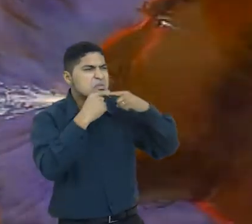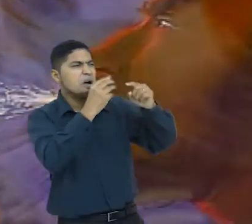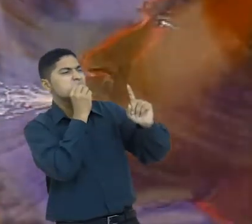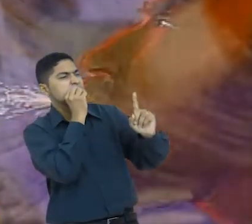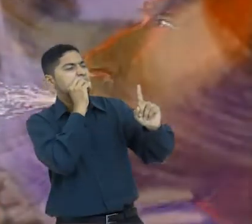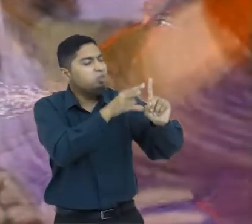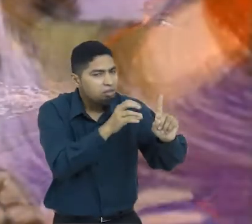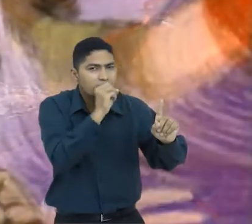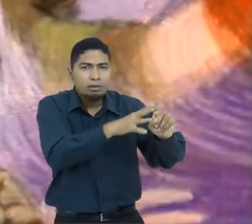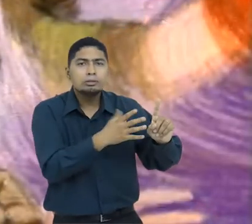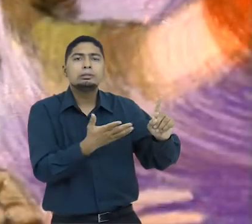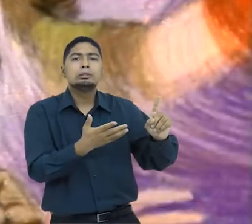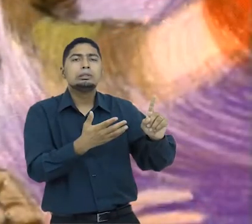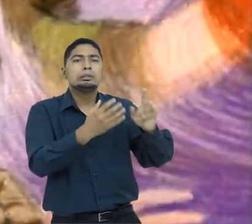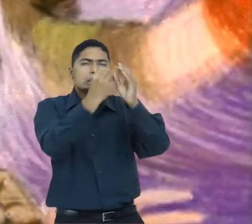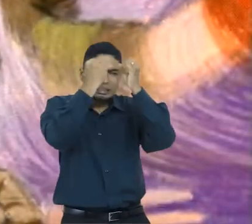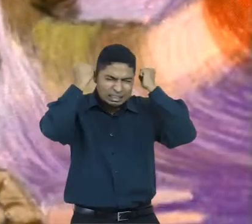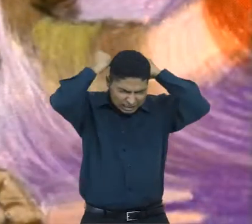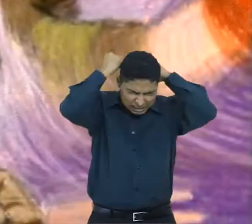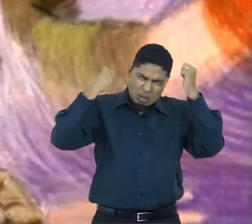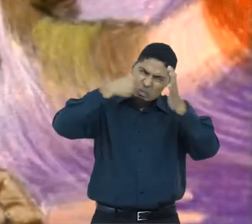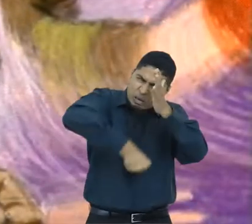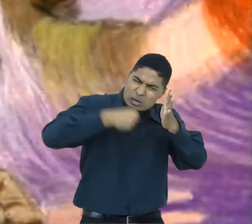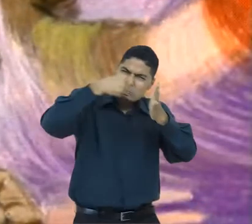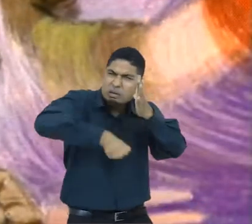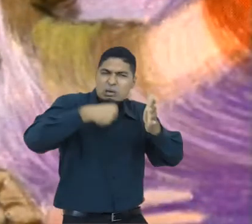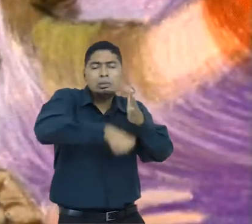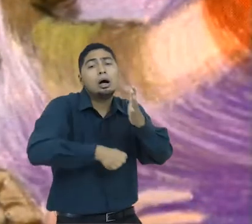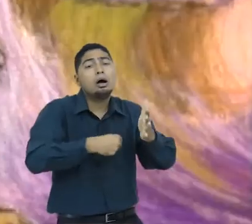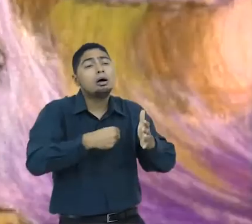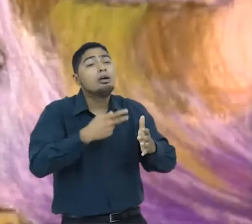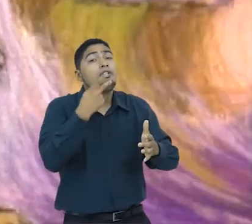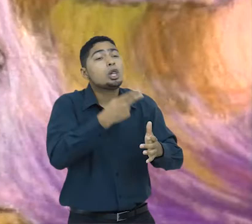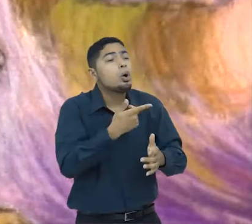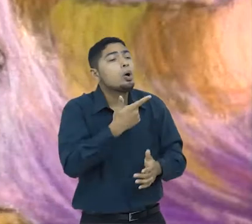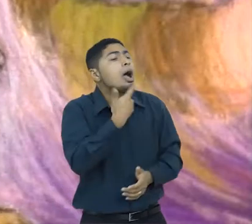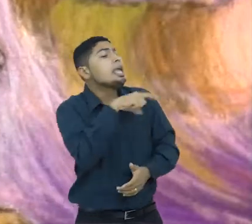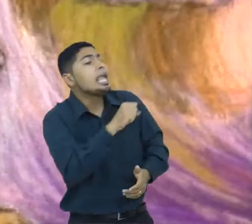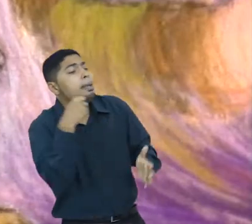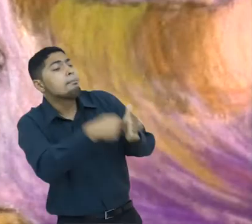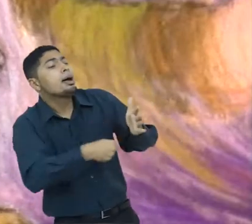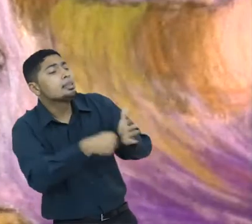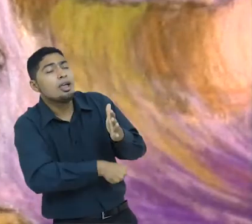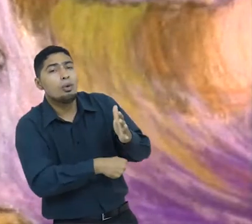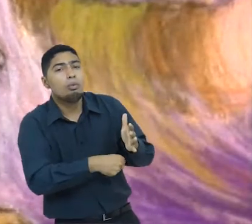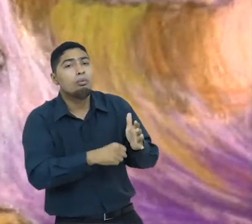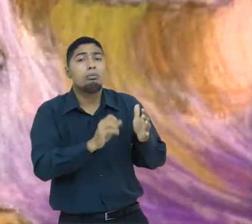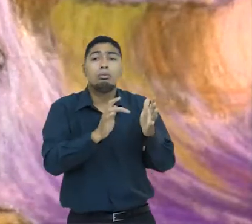e cuspiam-lhe no rosto. Depois de vendarem seus olhos, começaram a bater nele, perguntando: Adivinhe só quem foi que